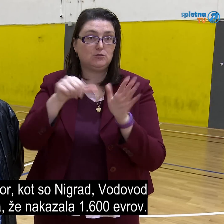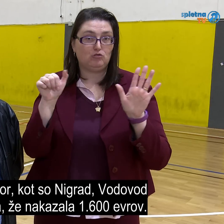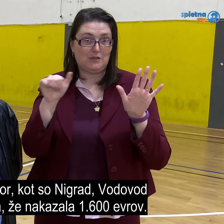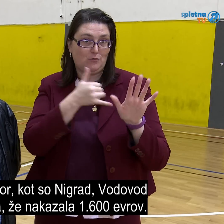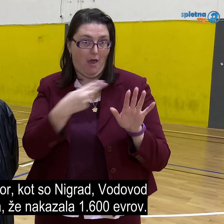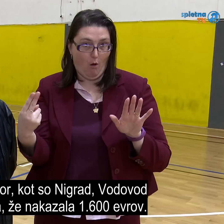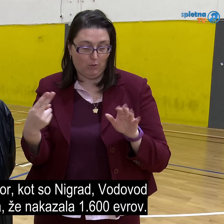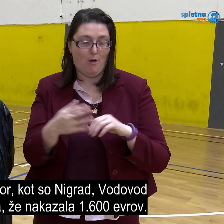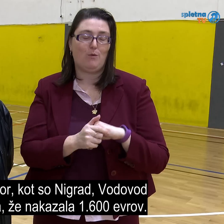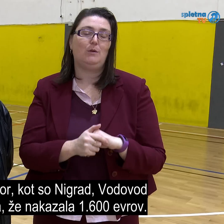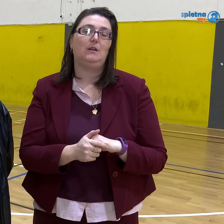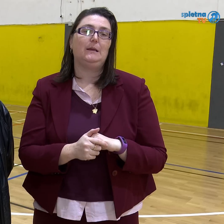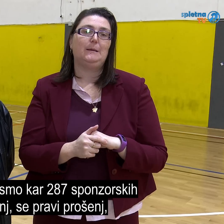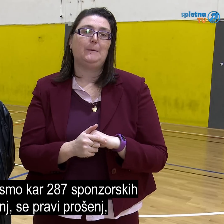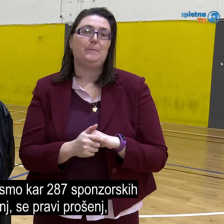evrov.